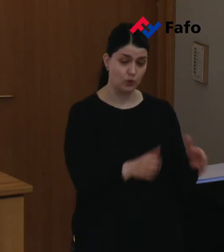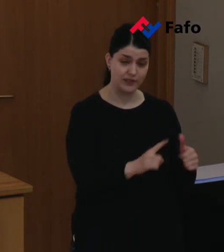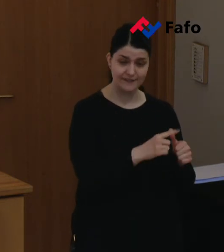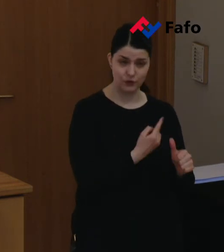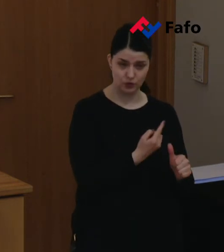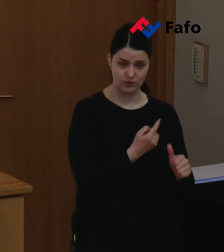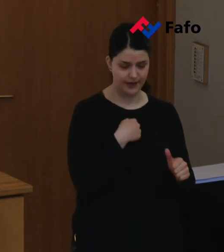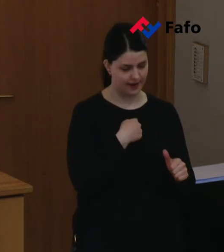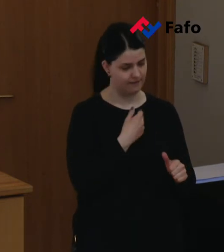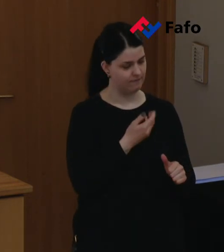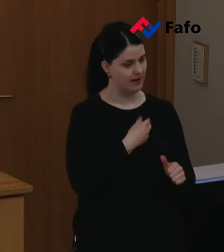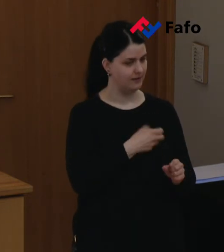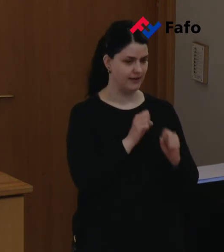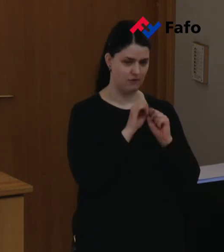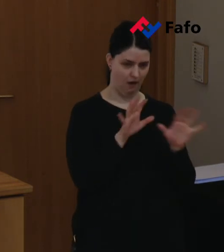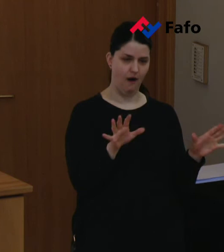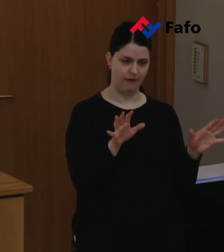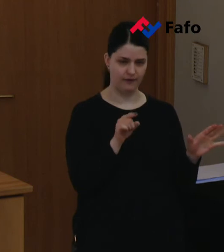det jo helt opplagt at det